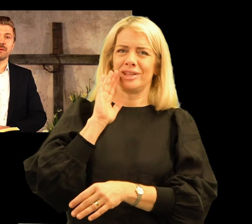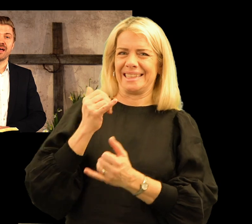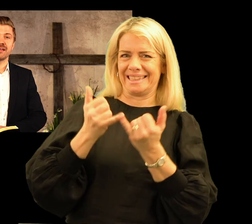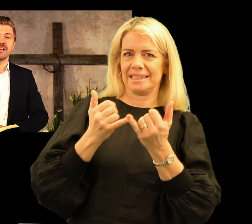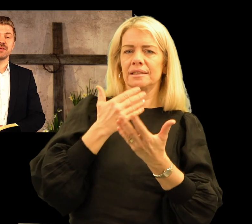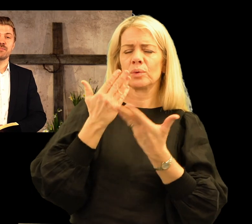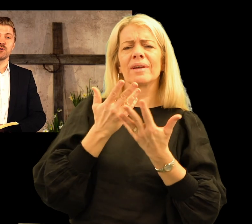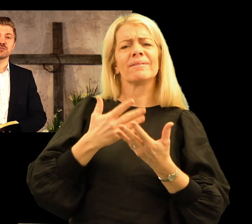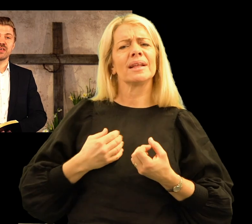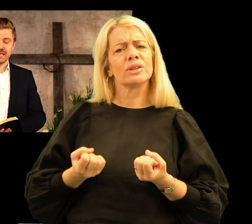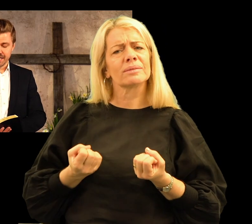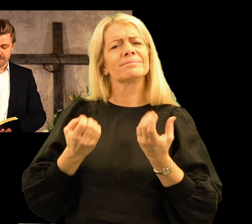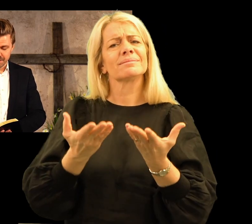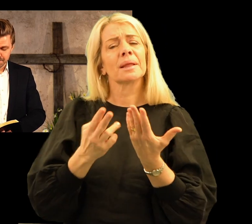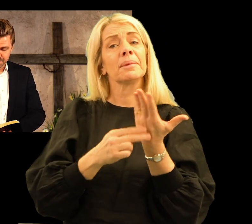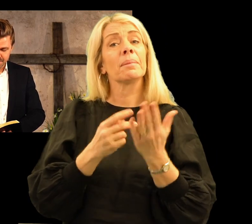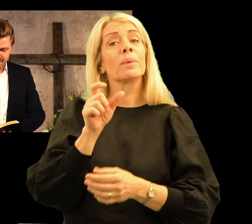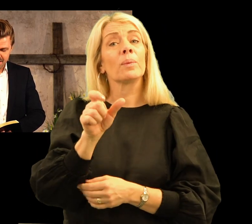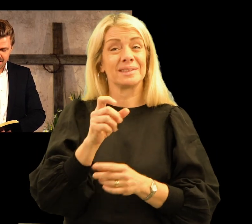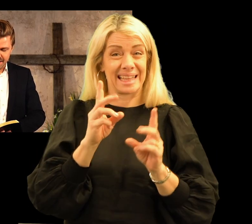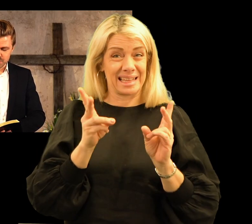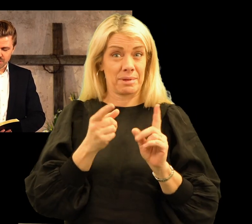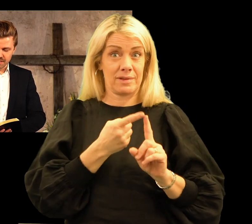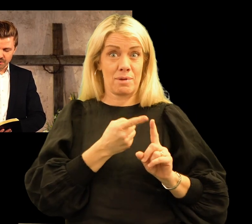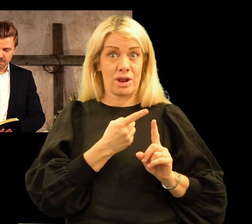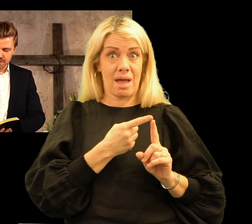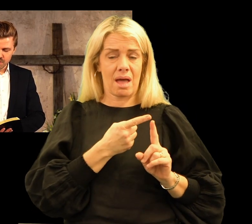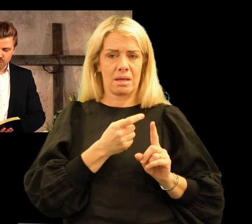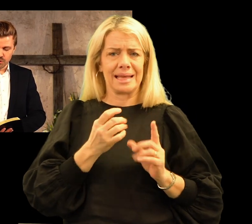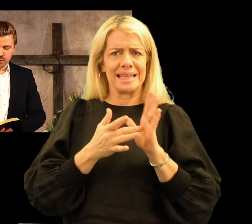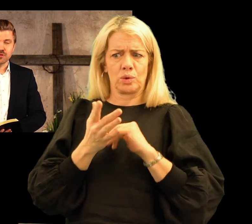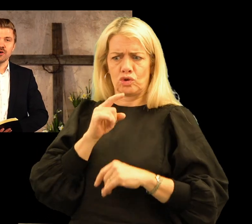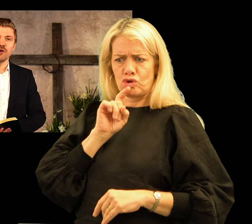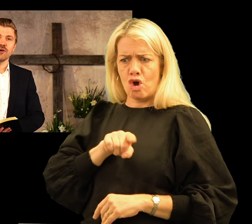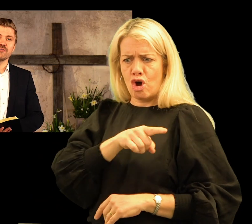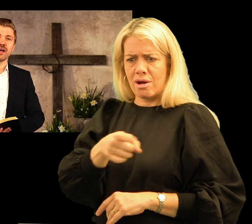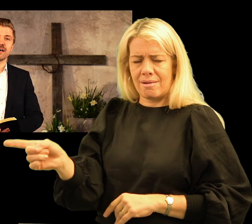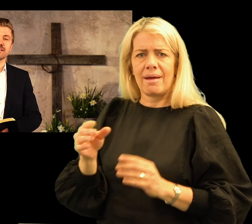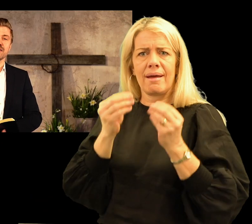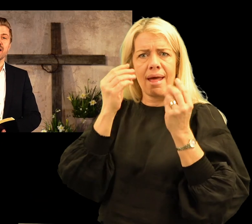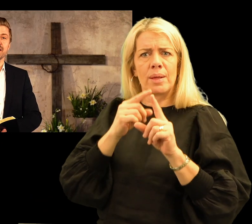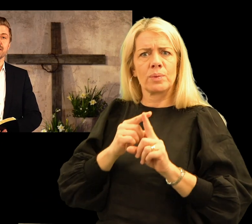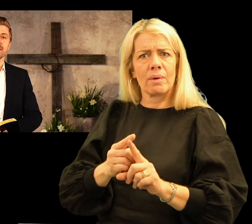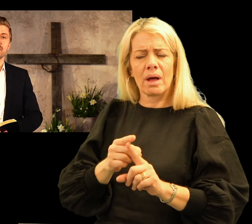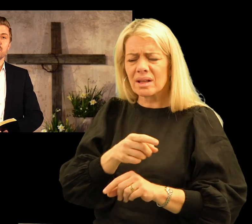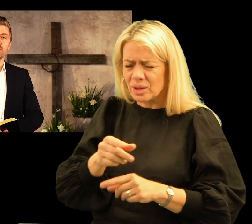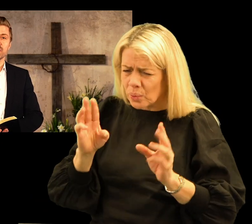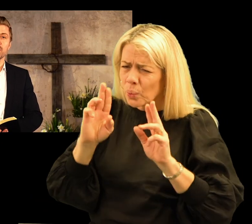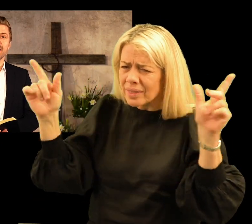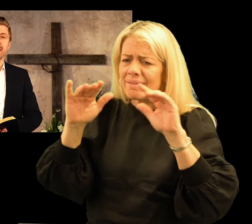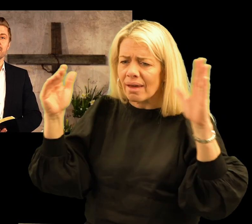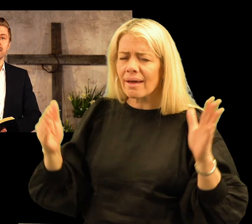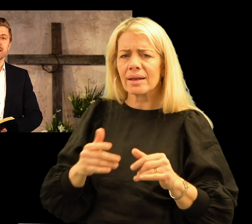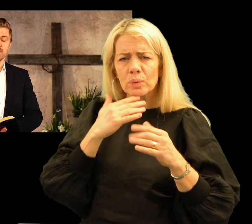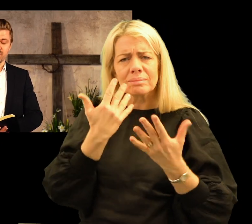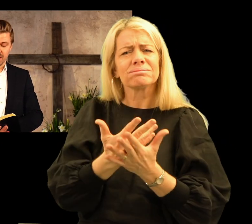vill jag skicka med det bibelord som vi inledde med. Han sa till dem, gå ut överallt i världen och